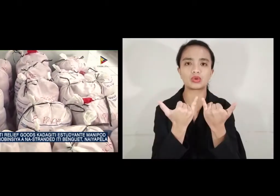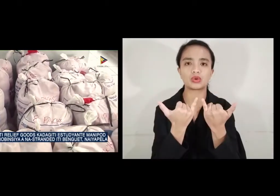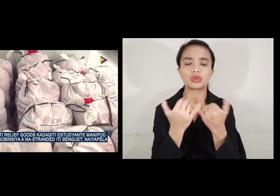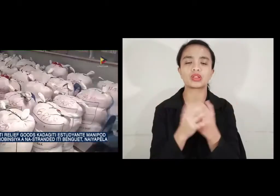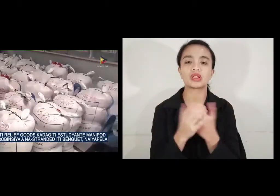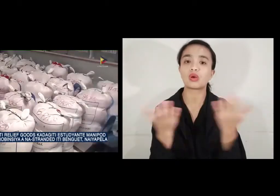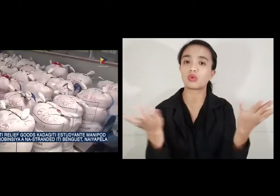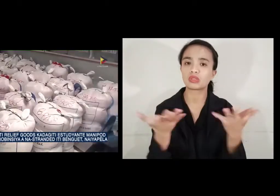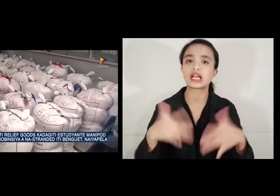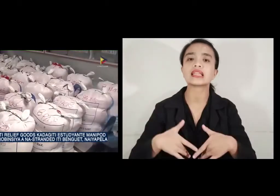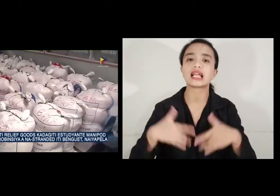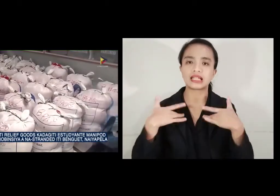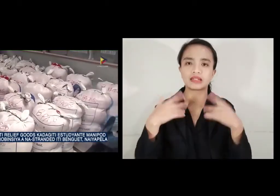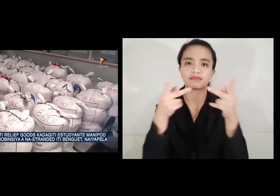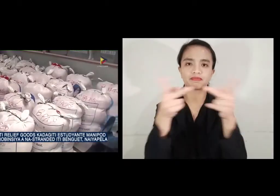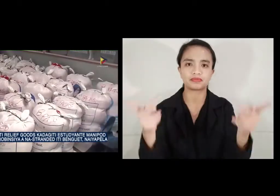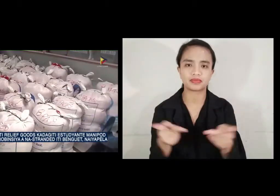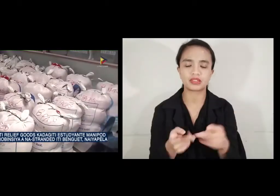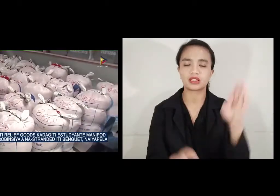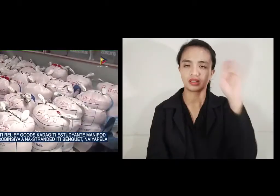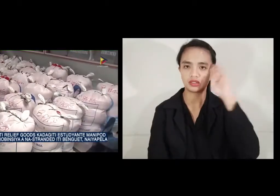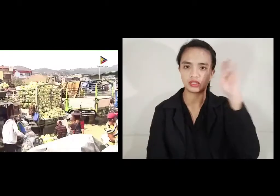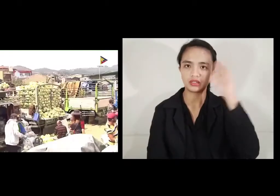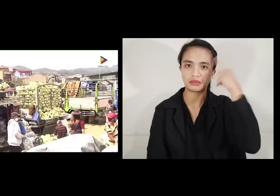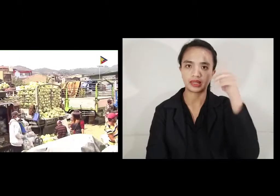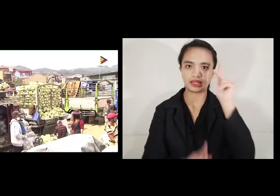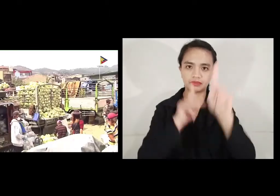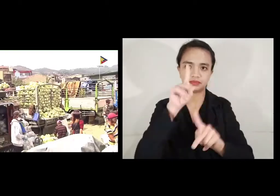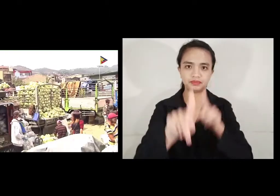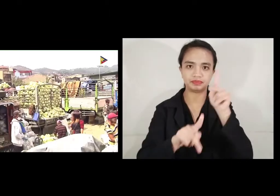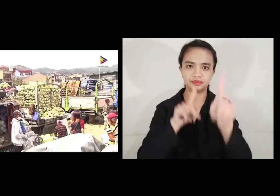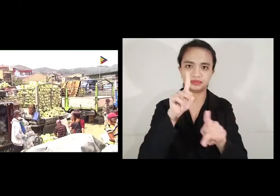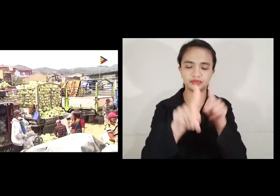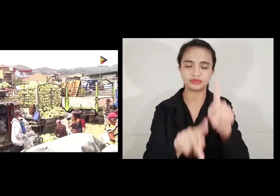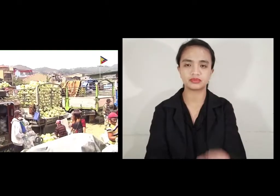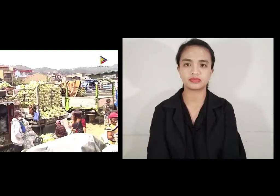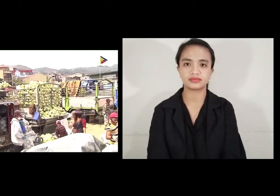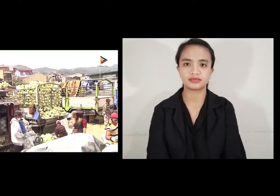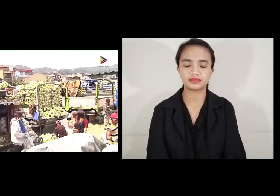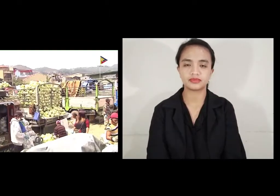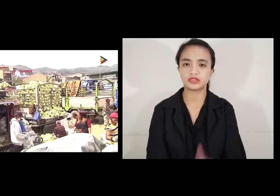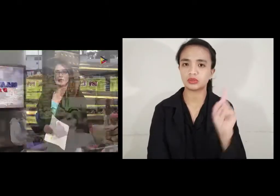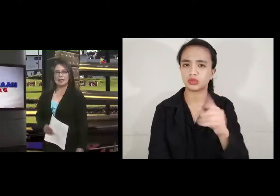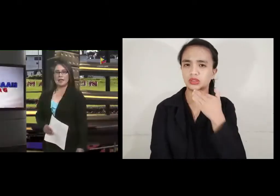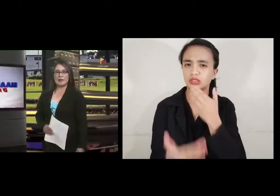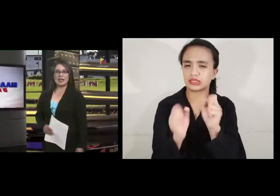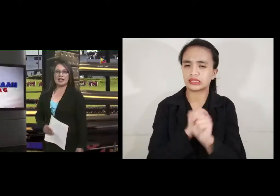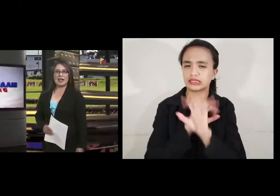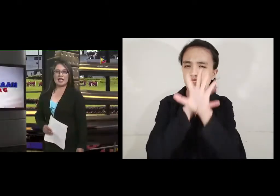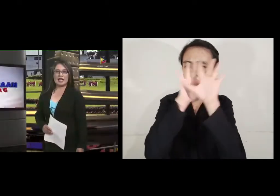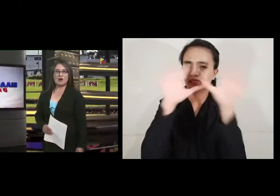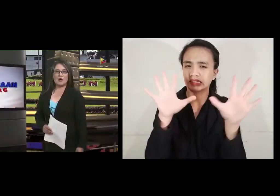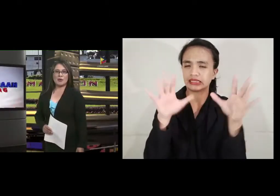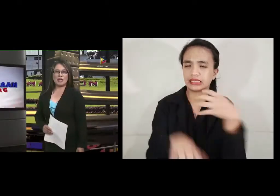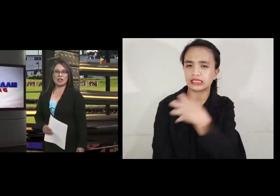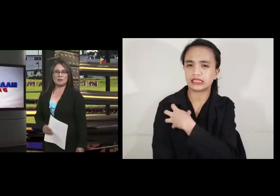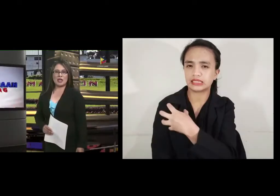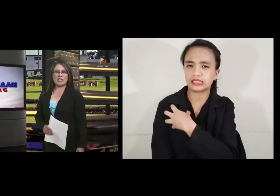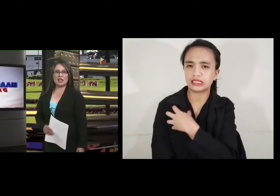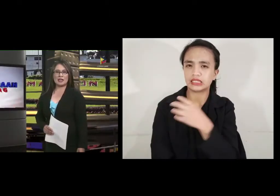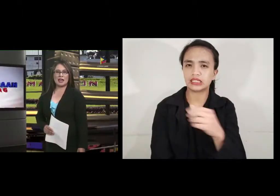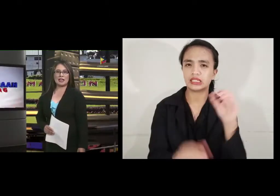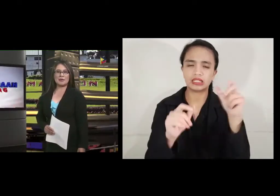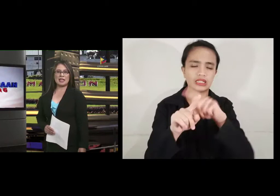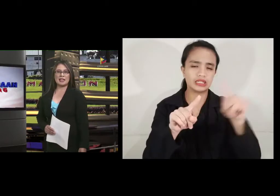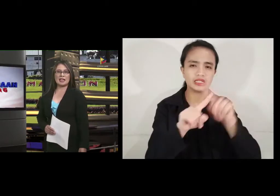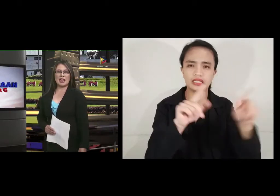kadagiti barangay iti pagnanaedan da a lugar. Breves Bulsaw para iti Pagilian. Kabiatan na inlawlawag man ti